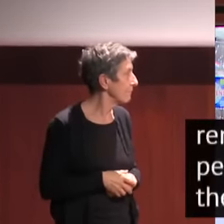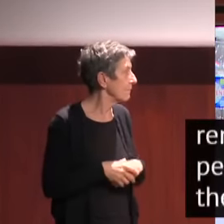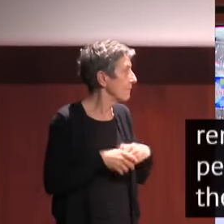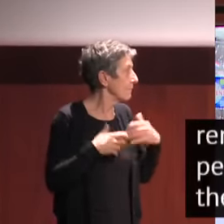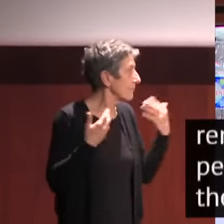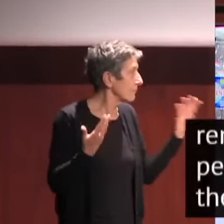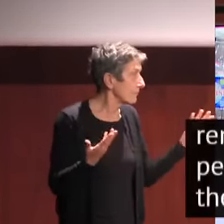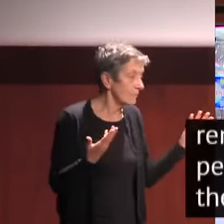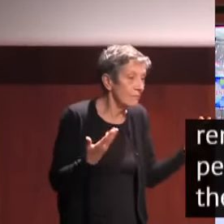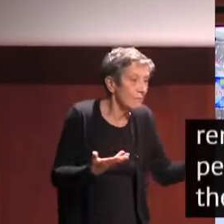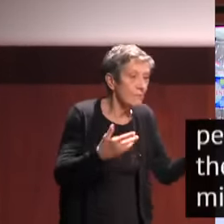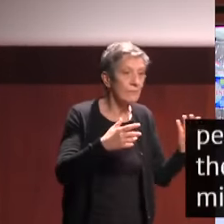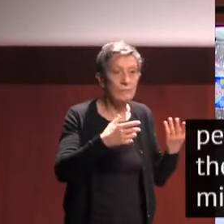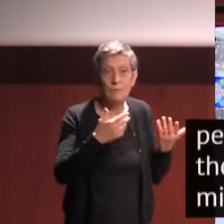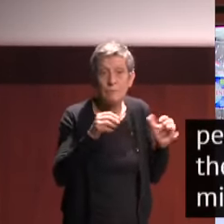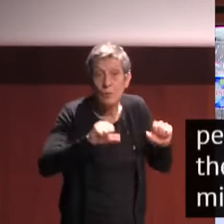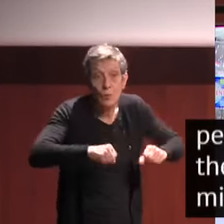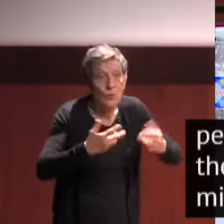ronde, que ce soit donc